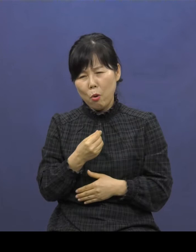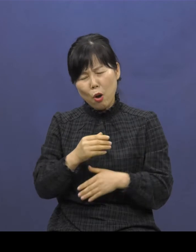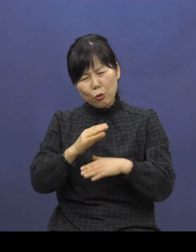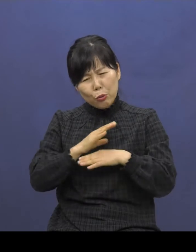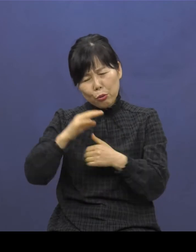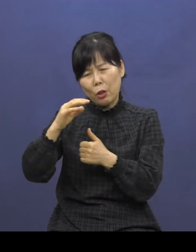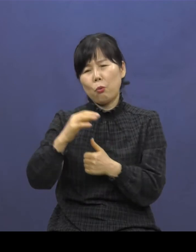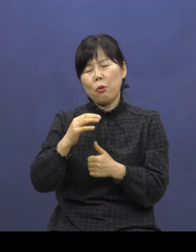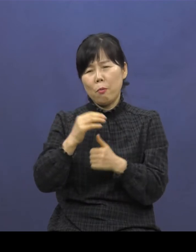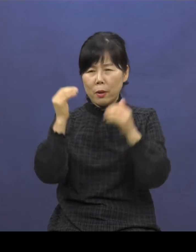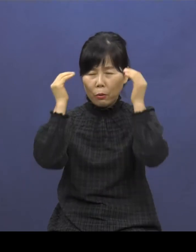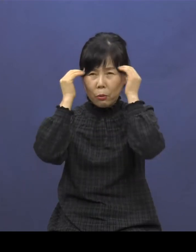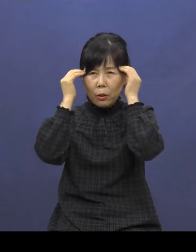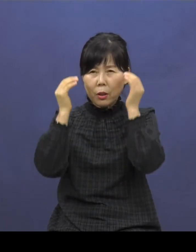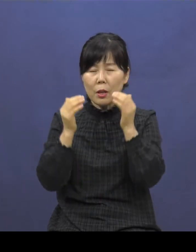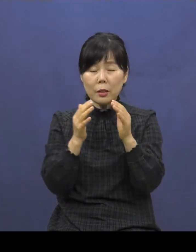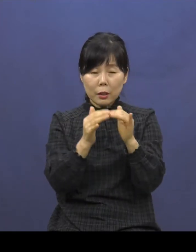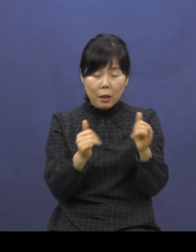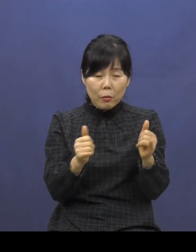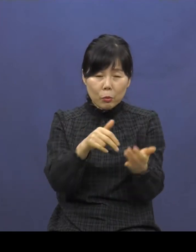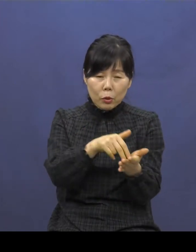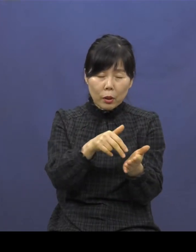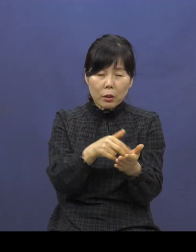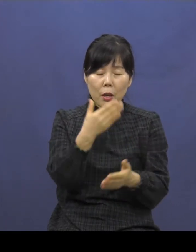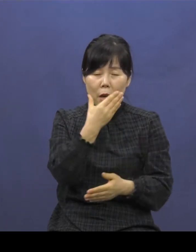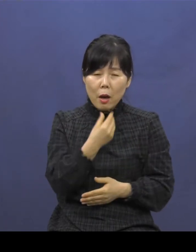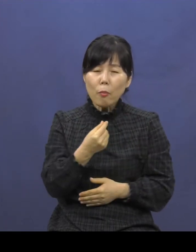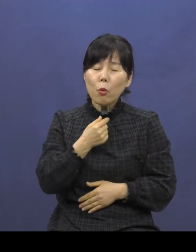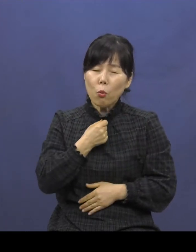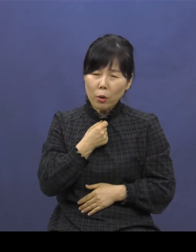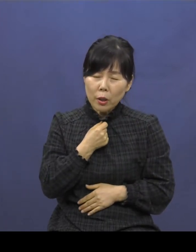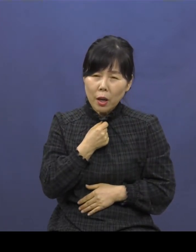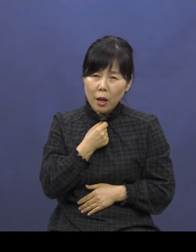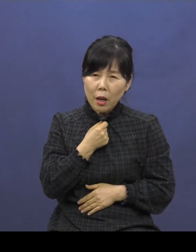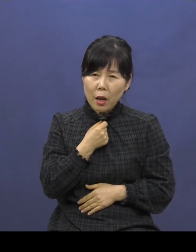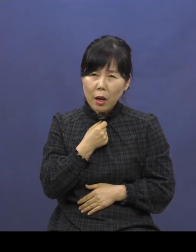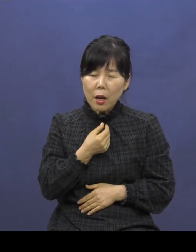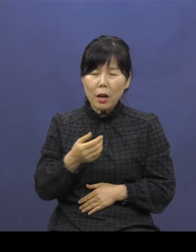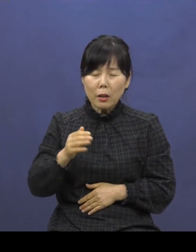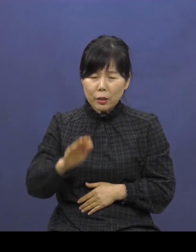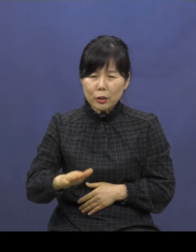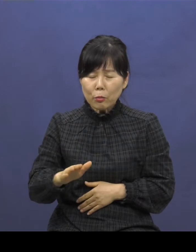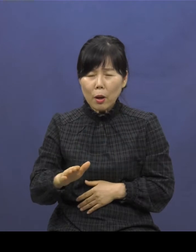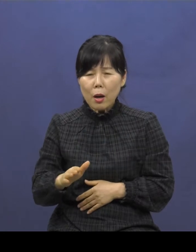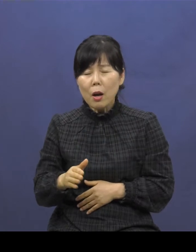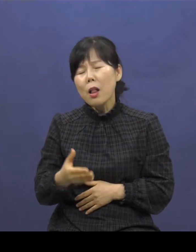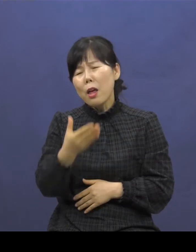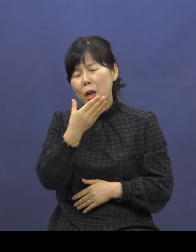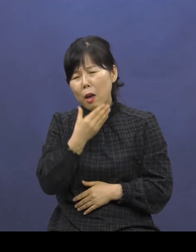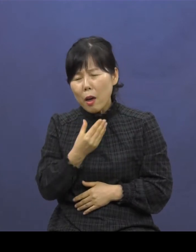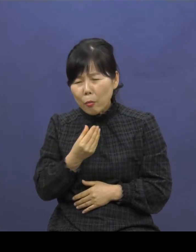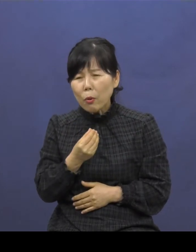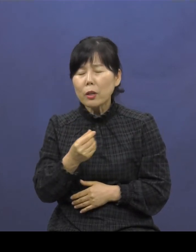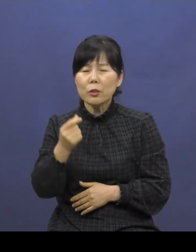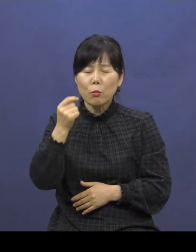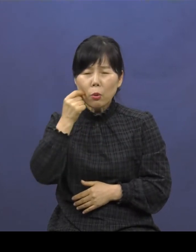위협한다. 사람들은 정말 행복하게 살기 원하지요. 그런데 그걸 할 수 없게 하는 고난들, 이것도 고난이에요.